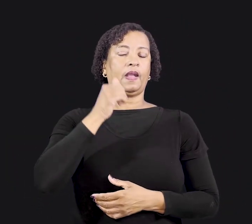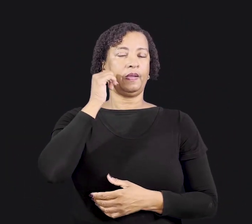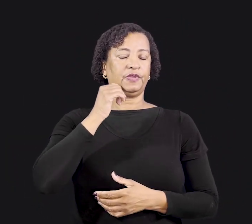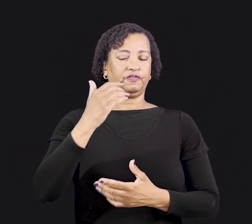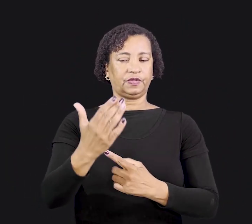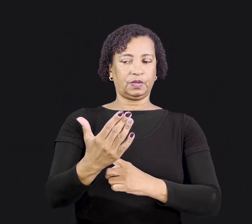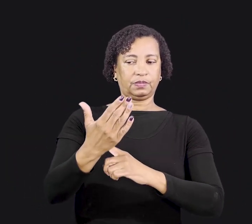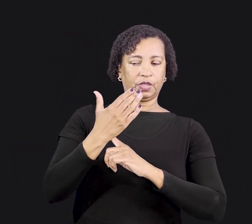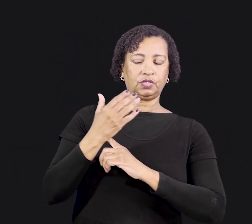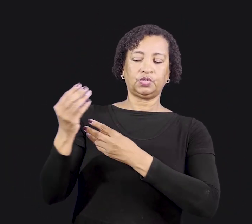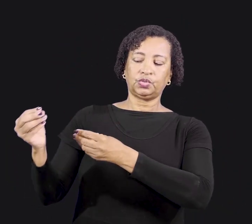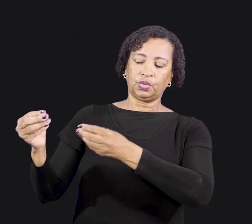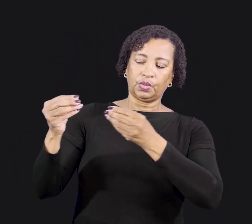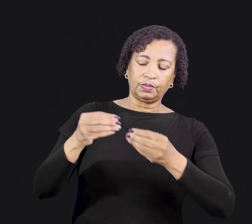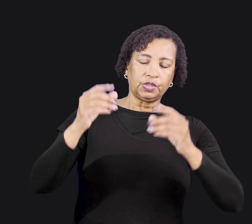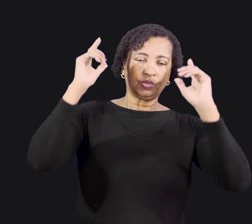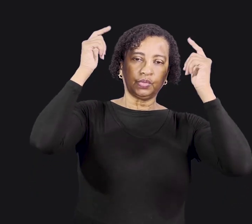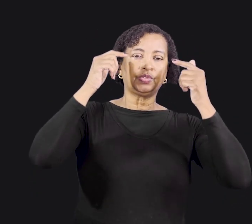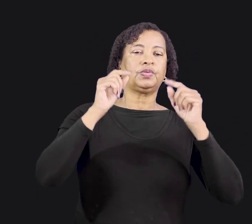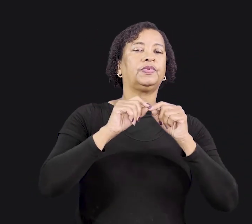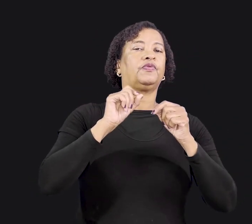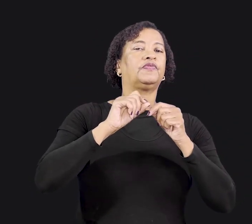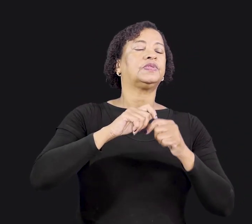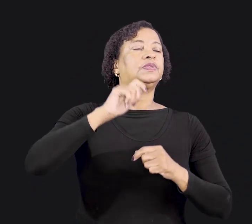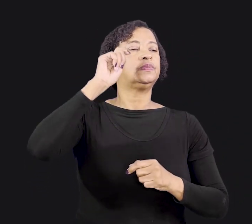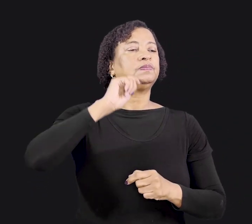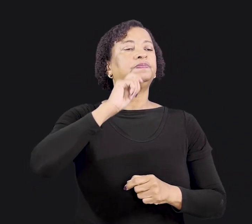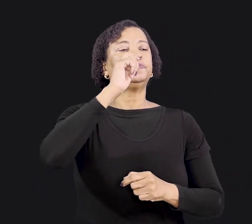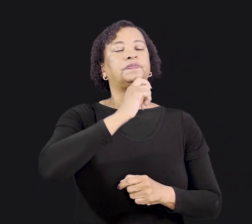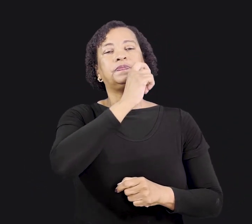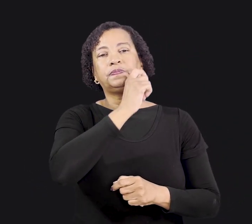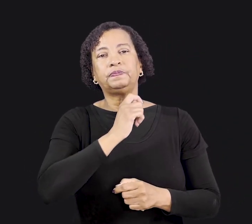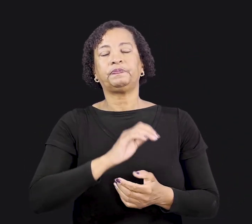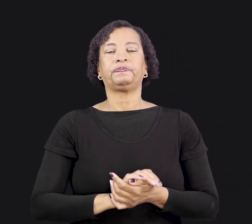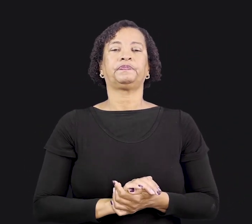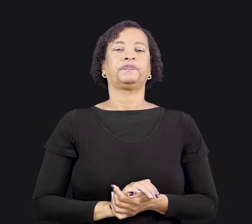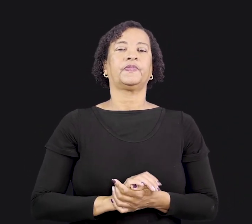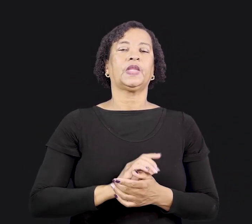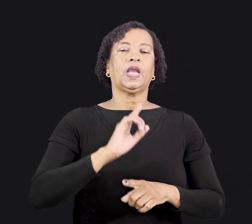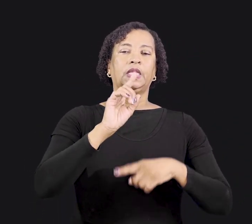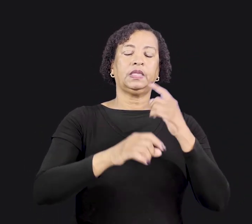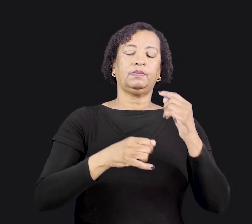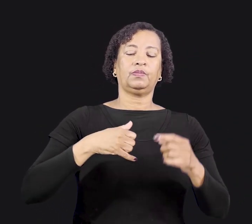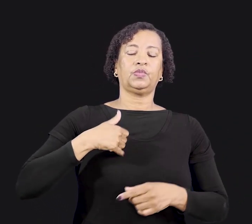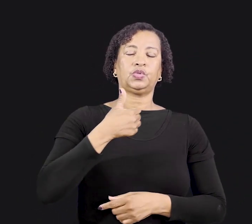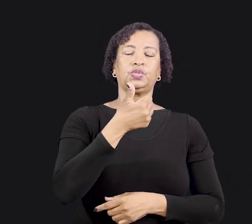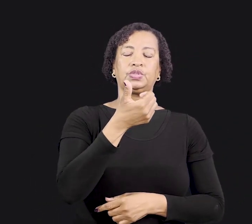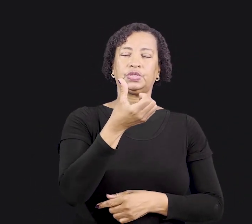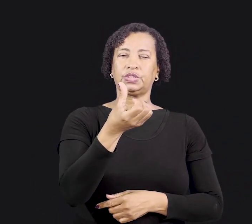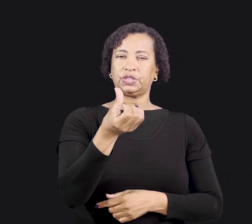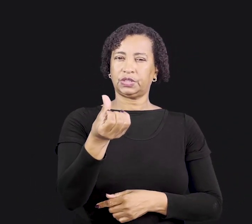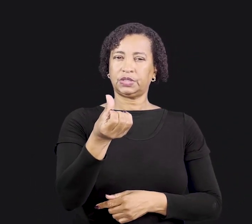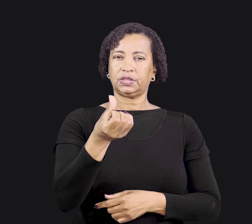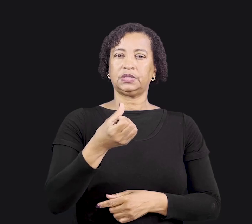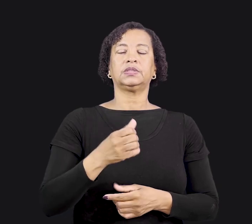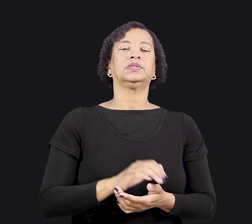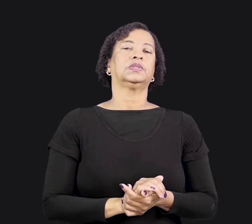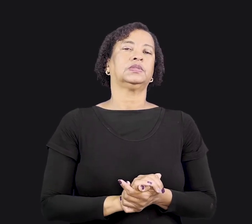ajudar e já trouxe o chapéu enquanto eu fazia barba. 16 anos mais tarde, quando ela estava no colégio, sua agenda